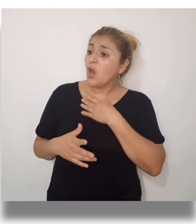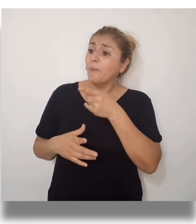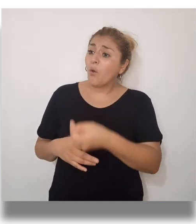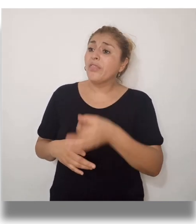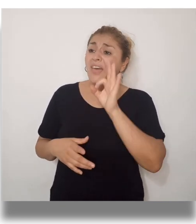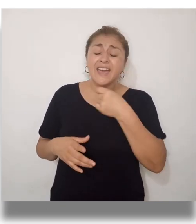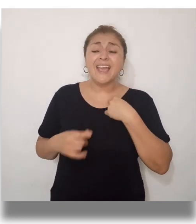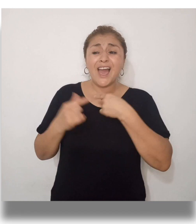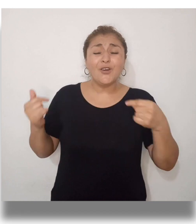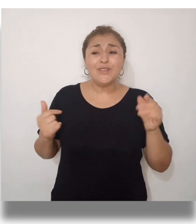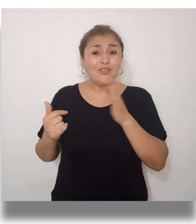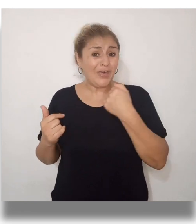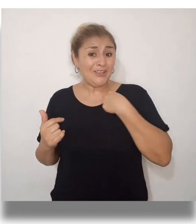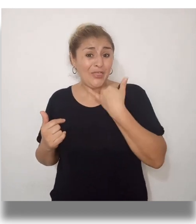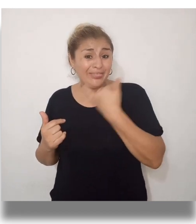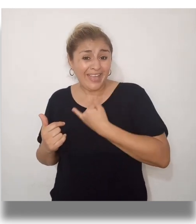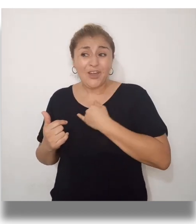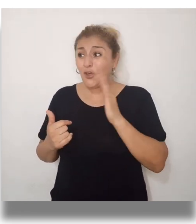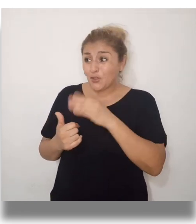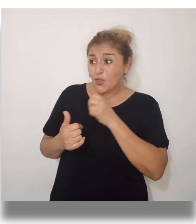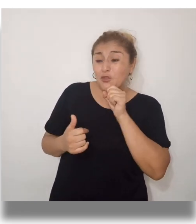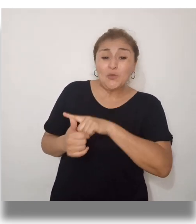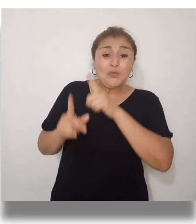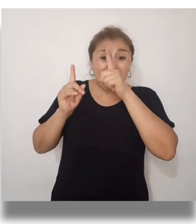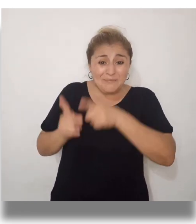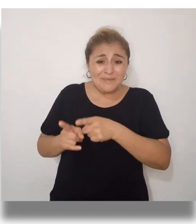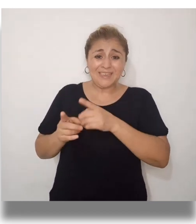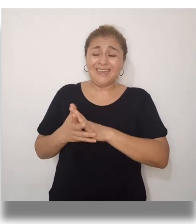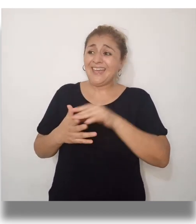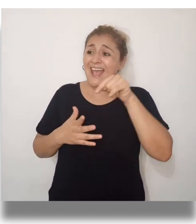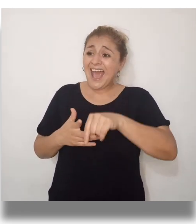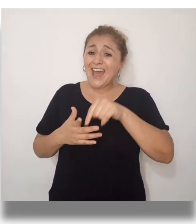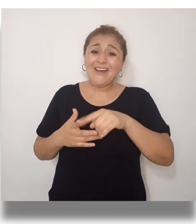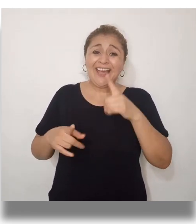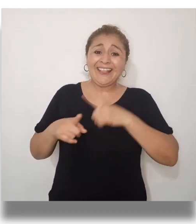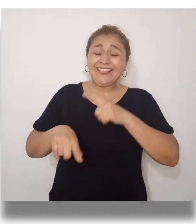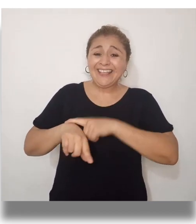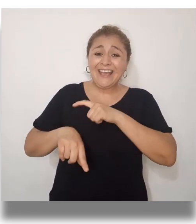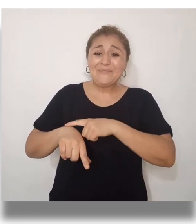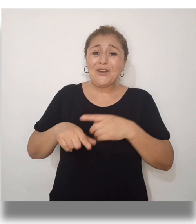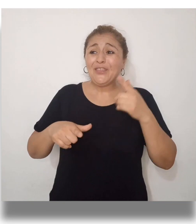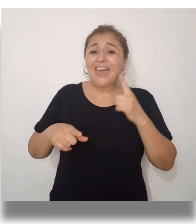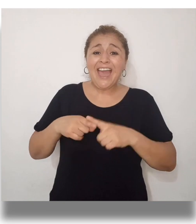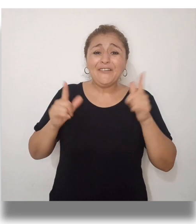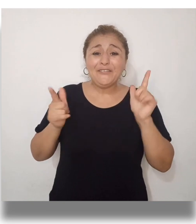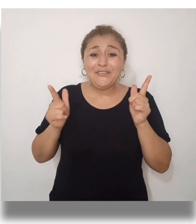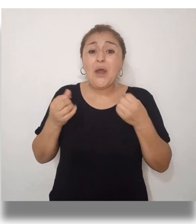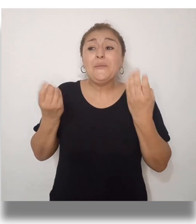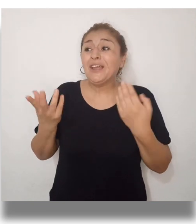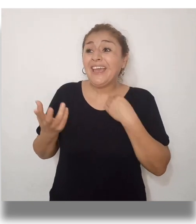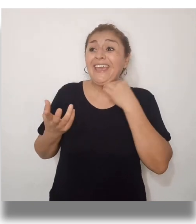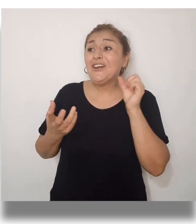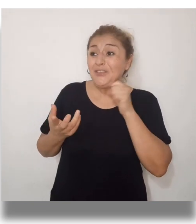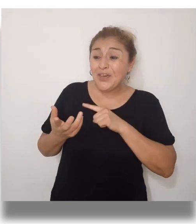mis cosas son tuyas más era necesario hacer fiesta y regocijarnos